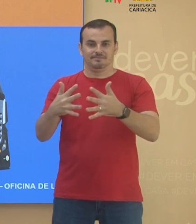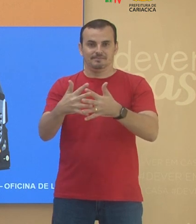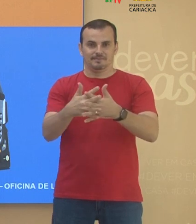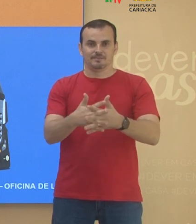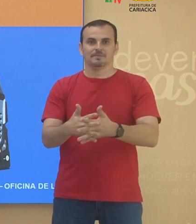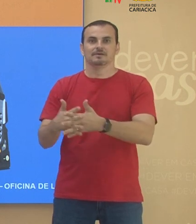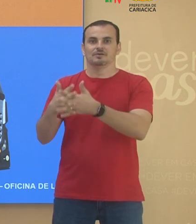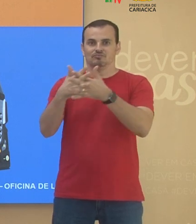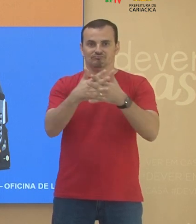Caminhão.